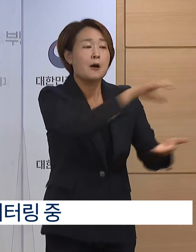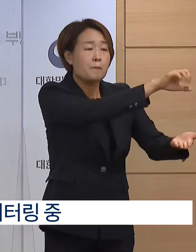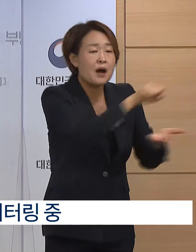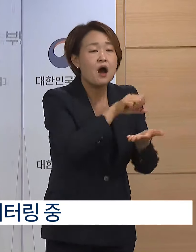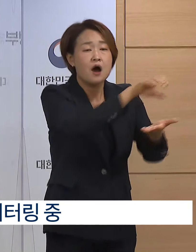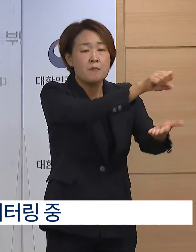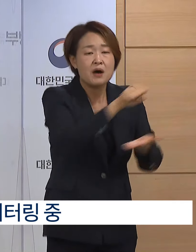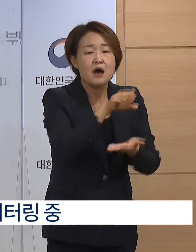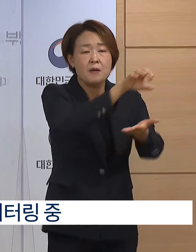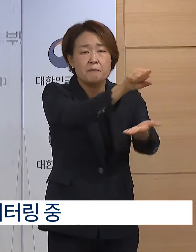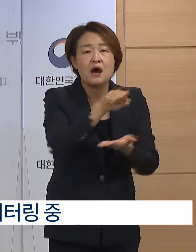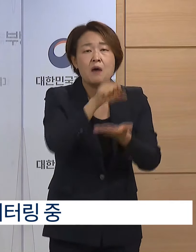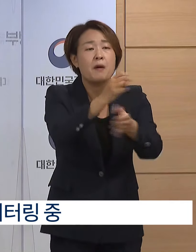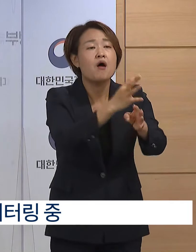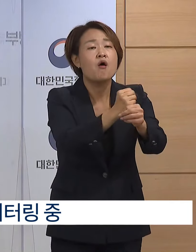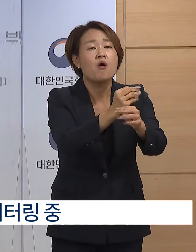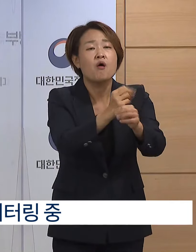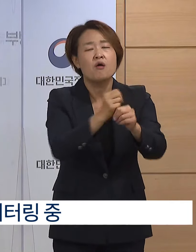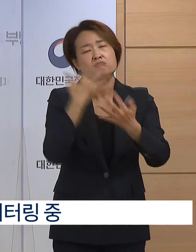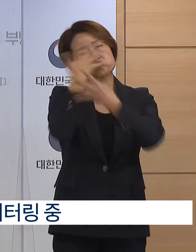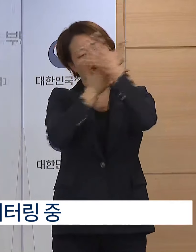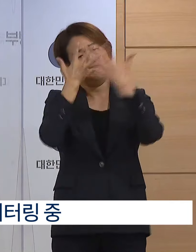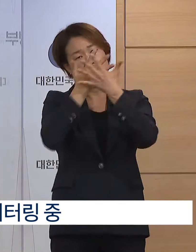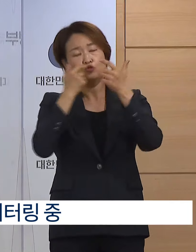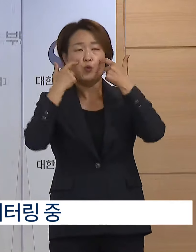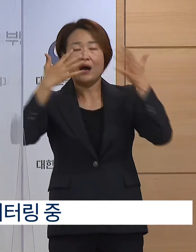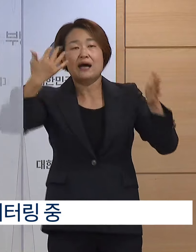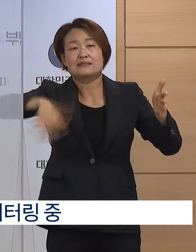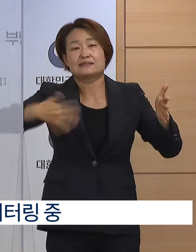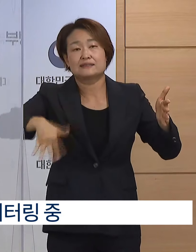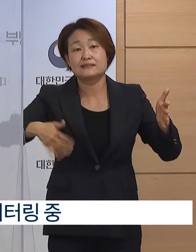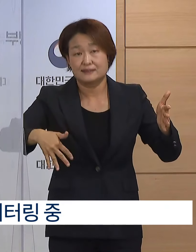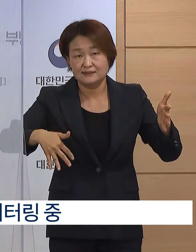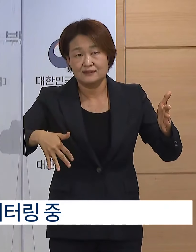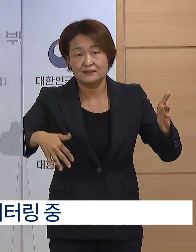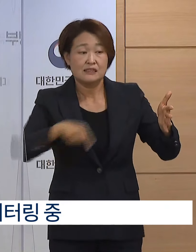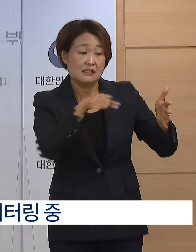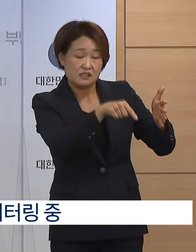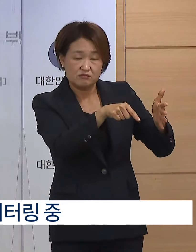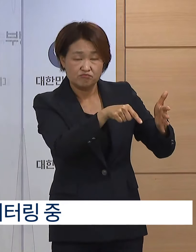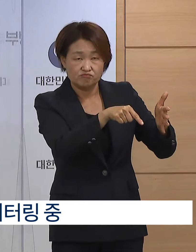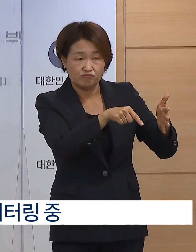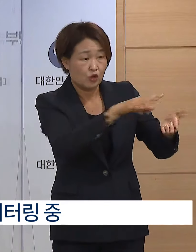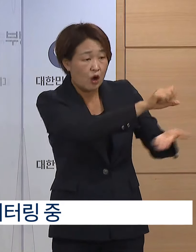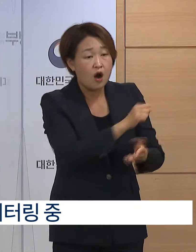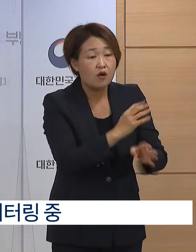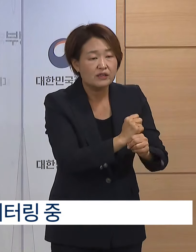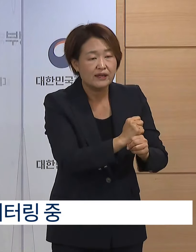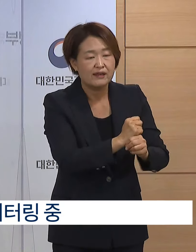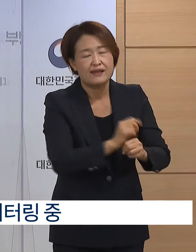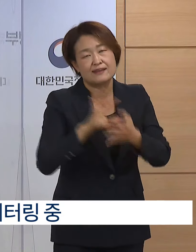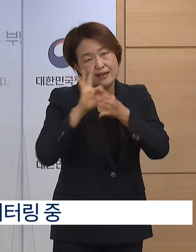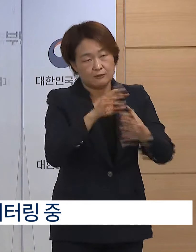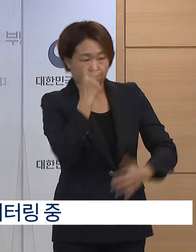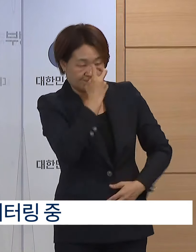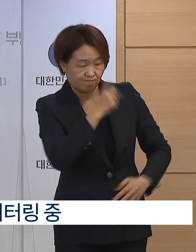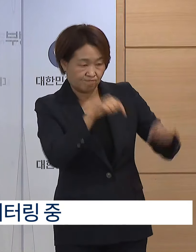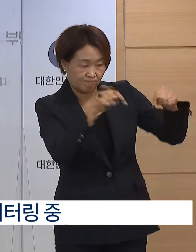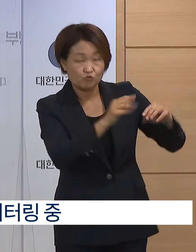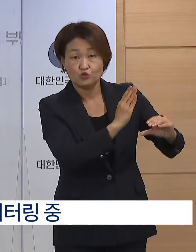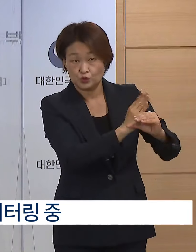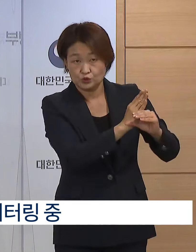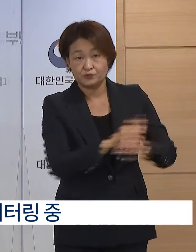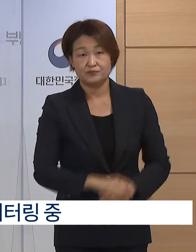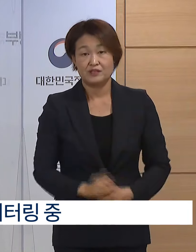상황에 불확실성이 있는 만큼 수급 상황에 대해서는 지속 모니터링 하겠습니다.